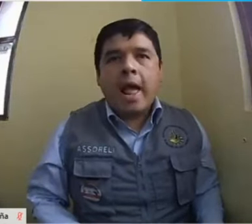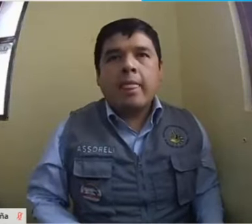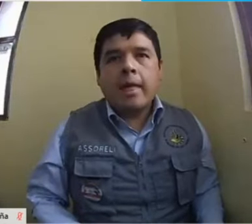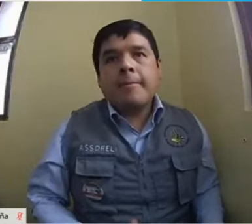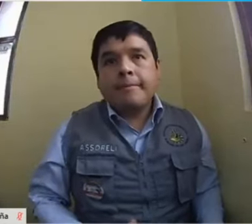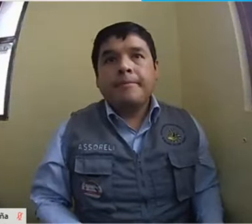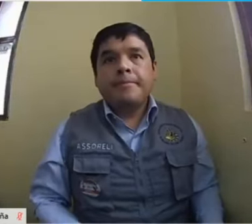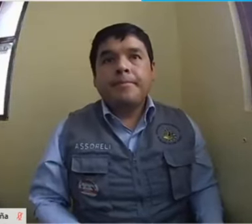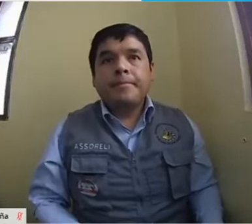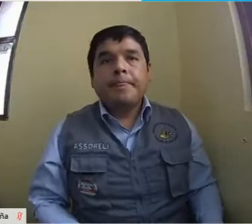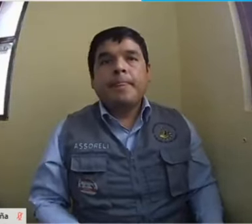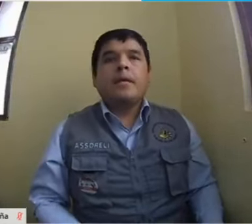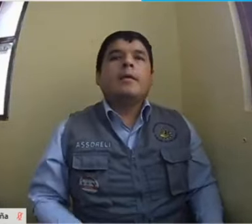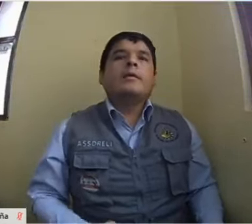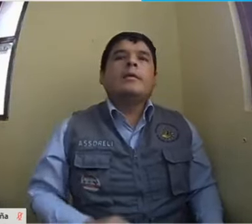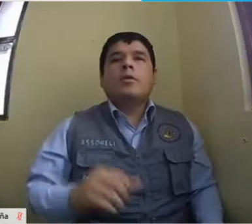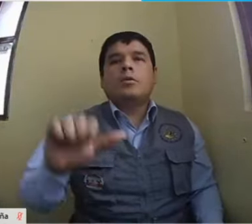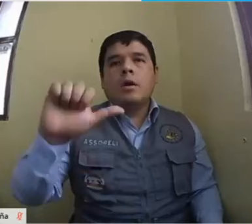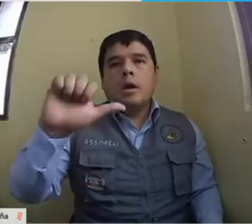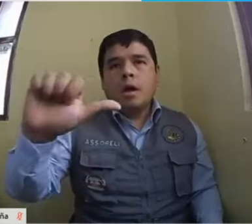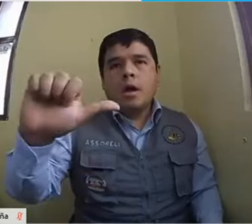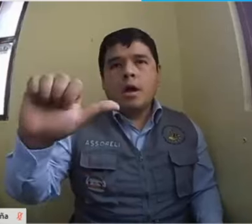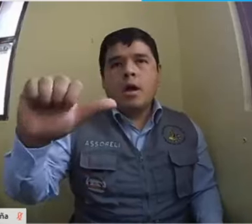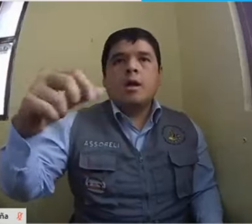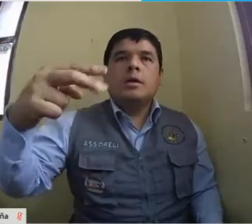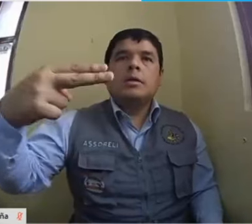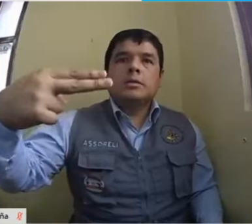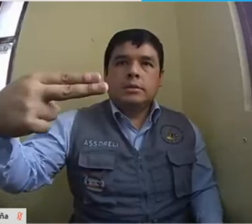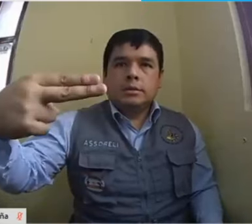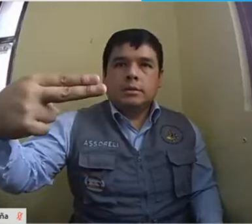frente. Y es ahijada.